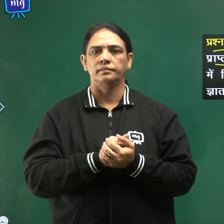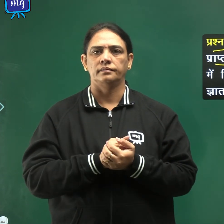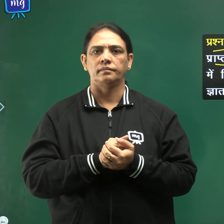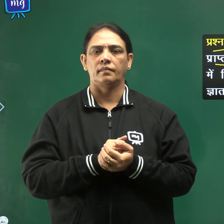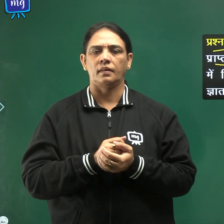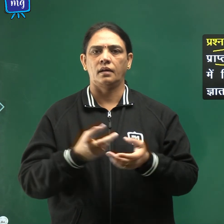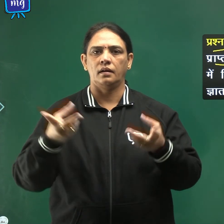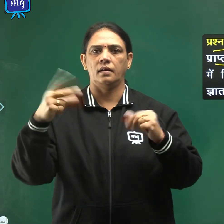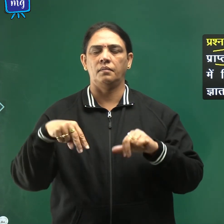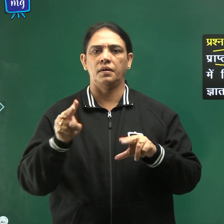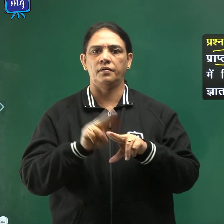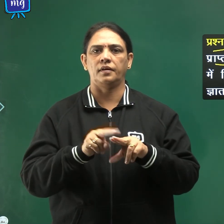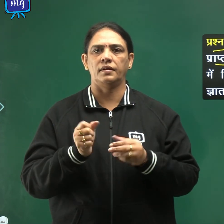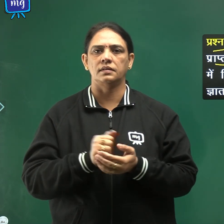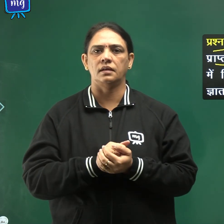निम्न बारंबारता